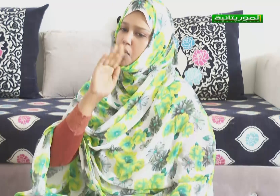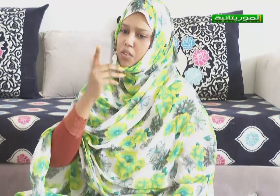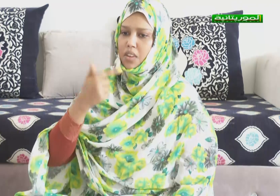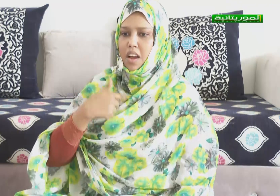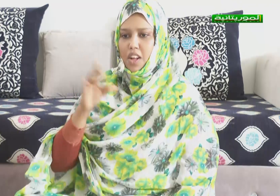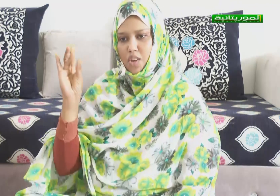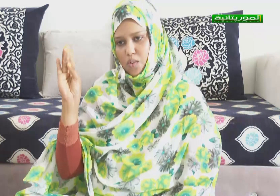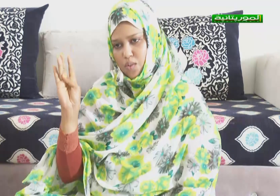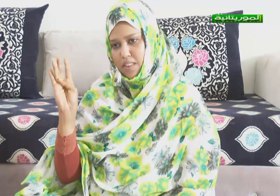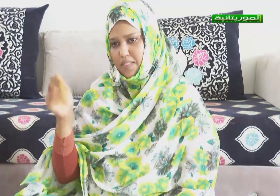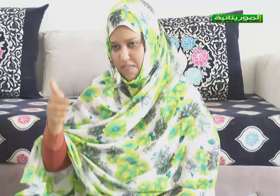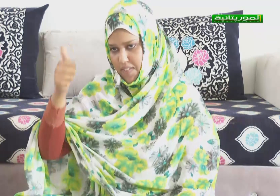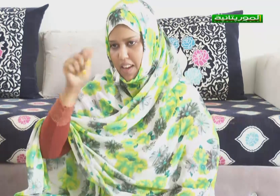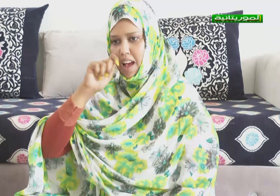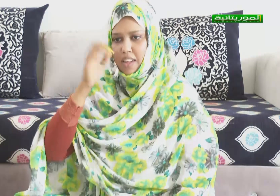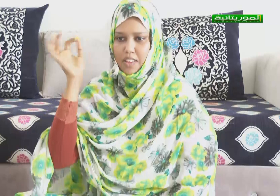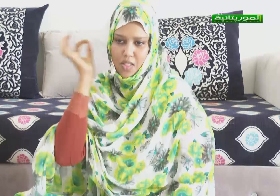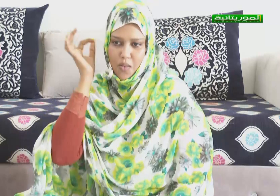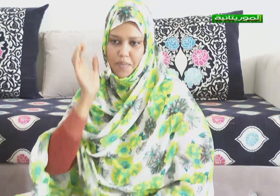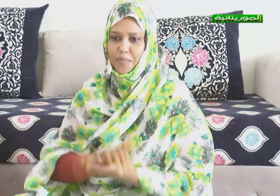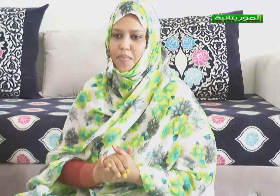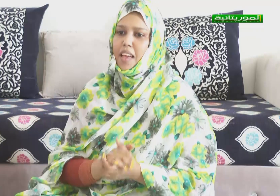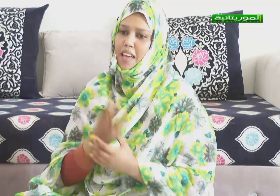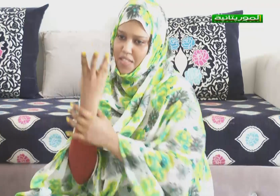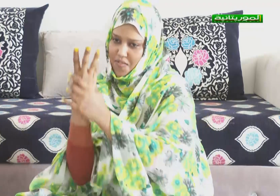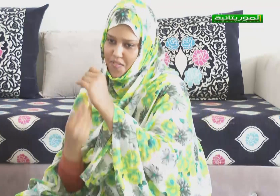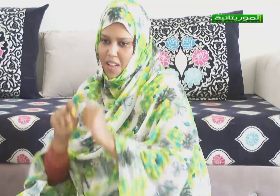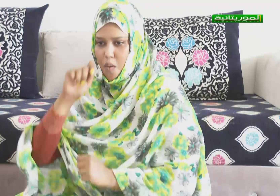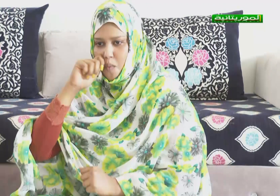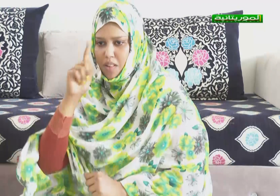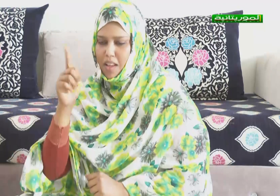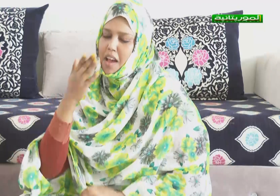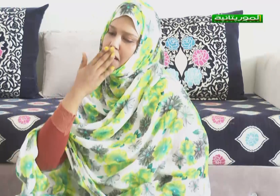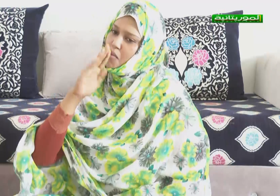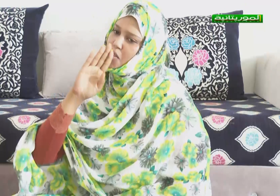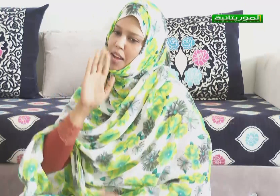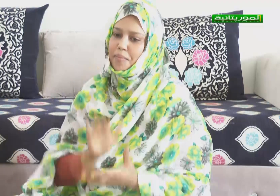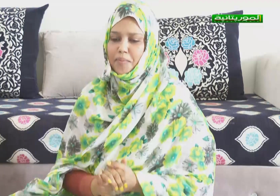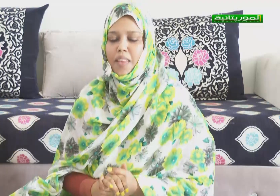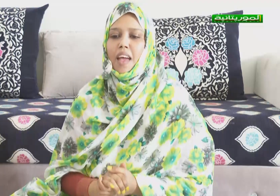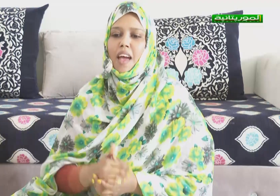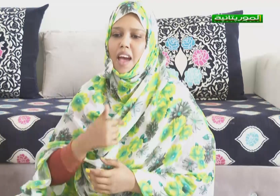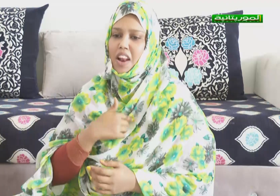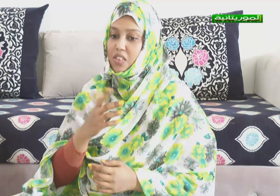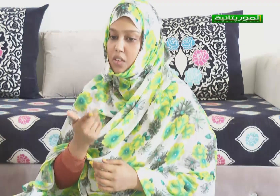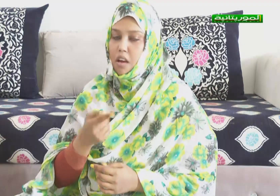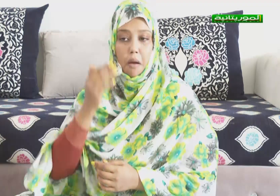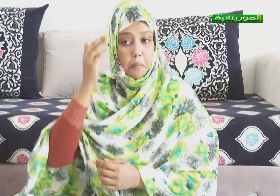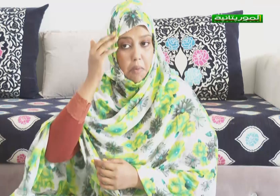ويتكلم وأم الولد والحمد لله. من المنبر عندي رسالة لكل مرة صماء أو سامعة: